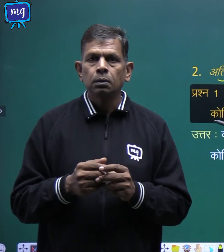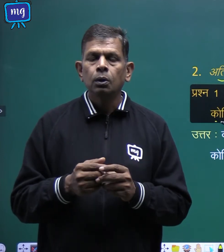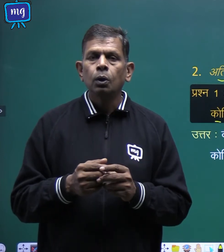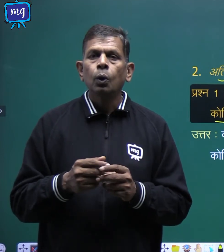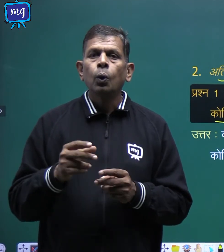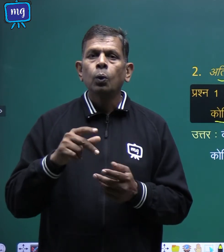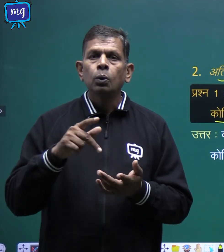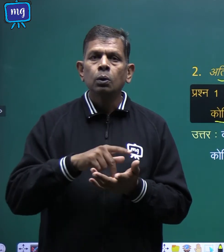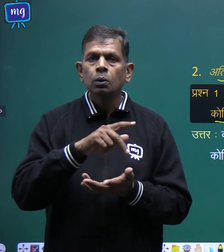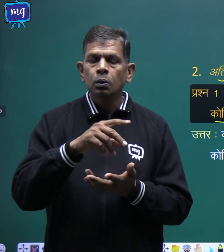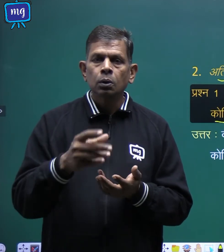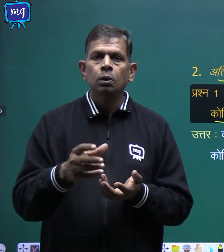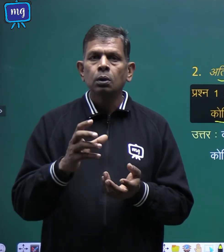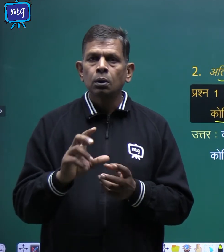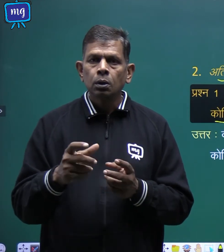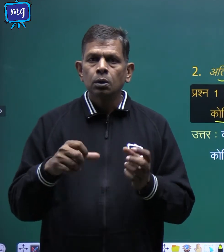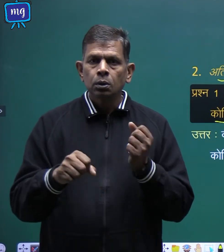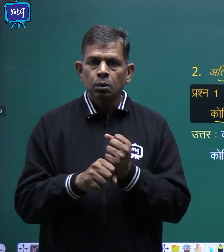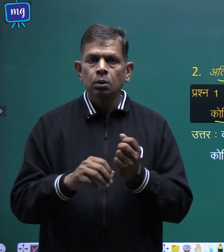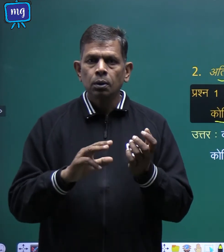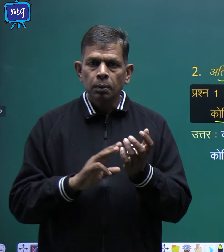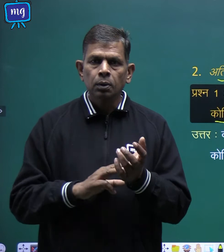कोशिकांग पाए जाते हैं?